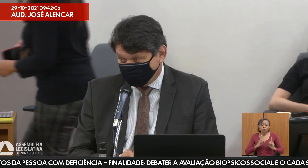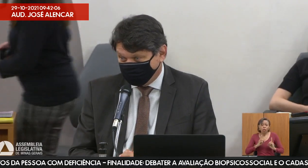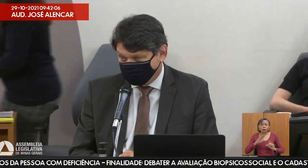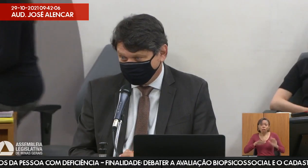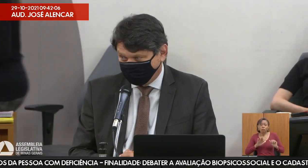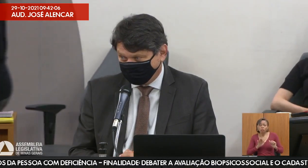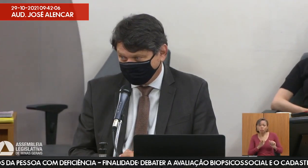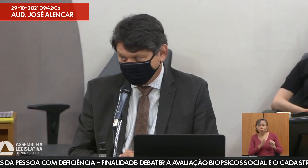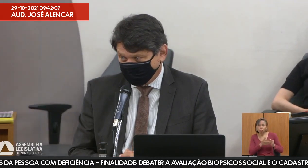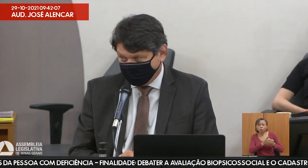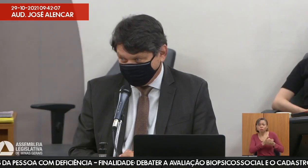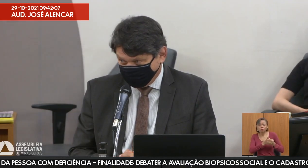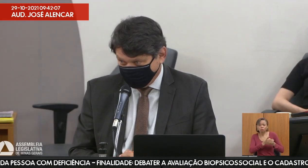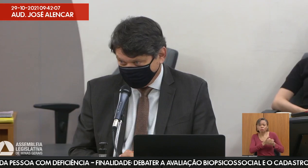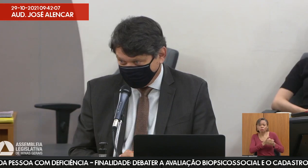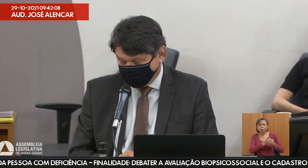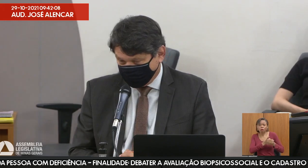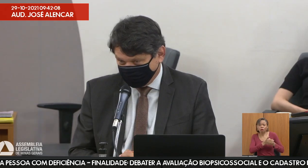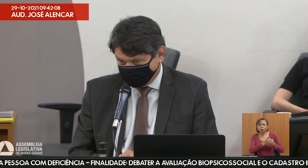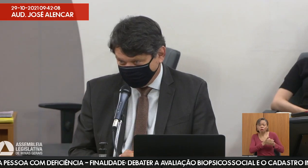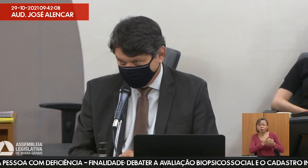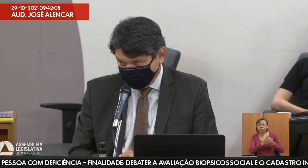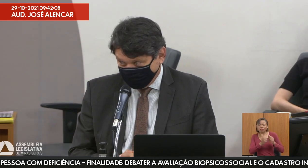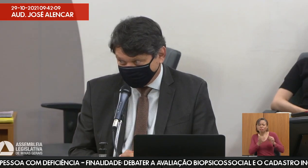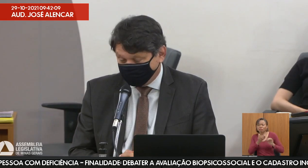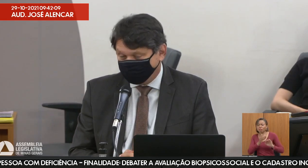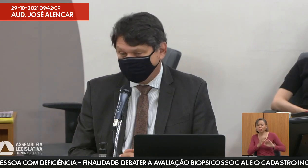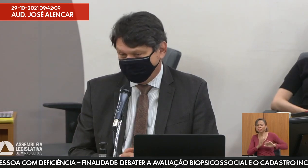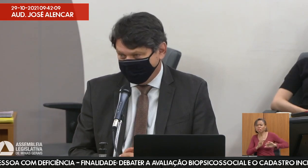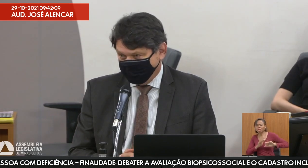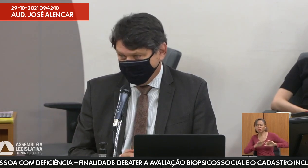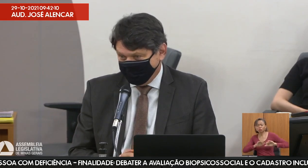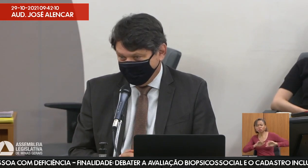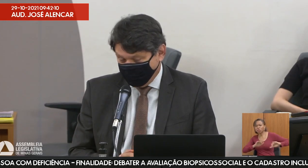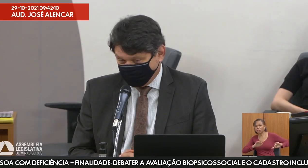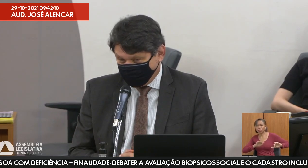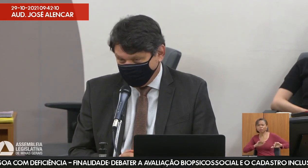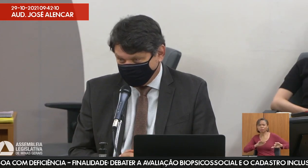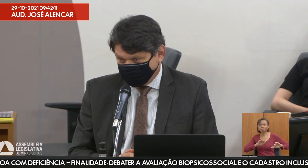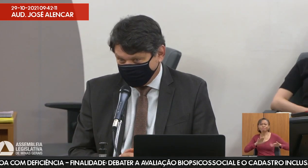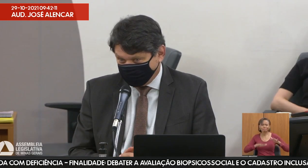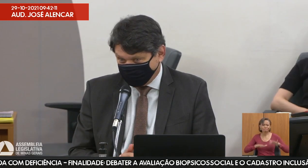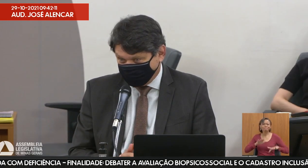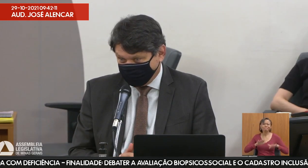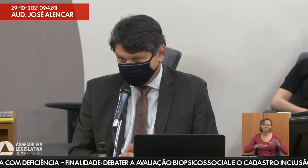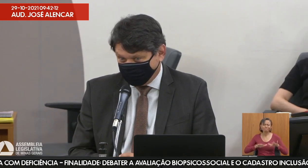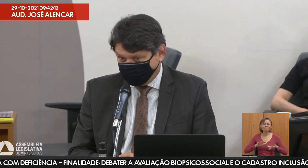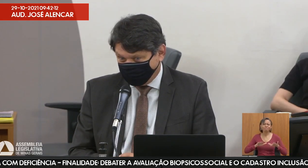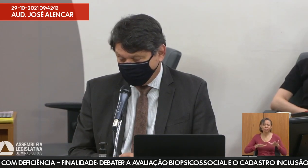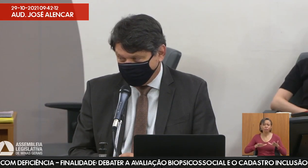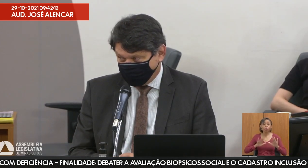escondidos, às vezes, deixados de lado. Mas o que nós estamos fazendo aqui hoje é o